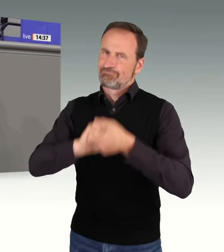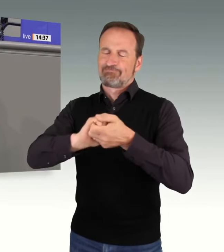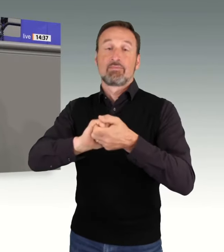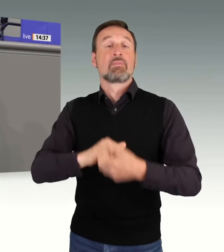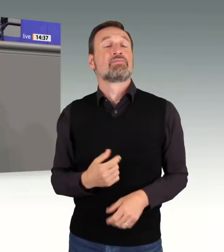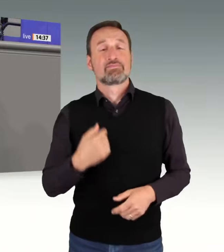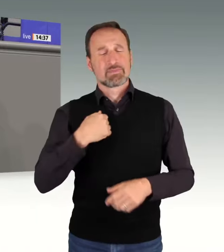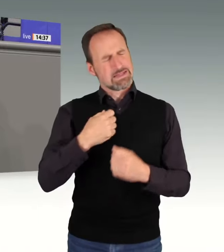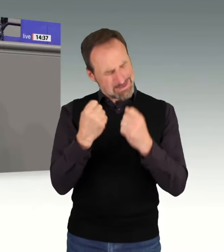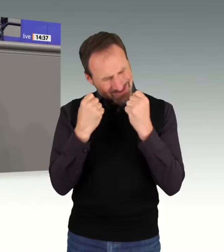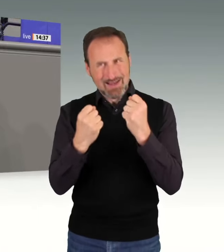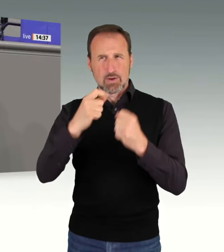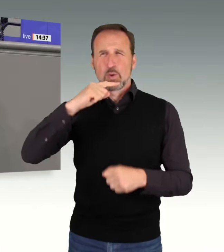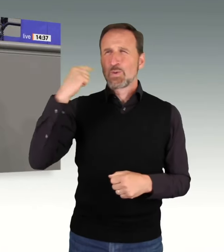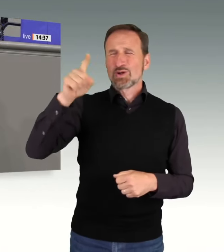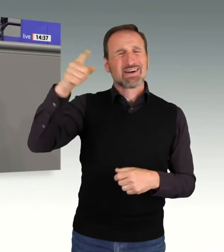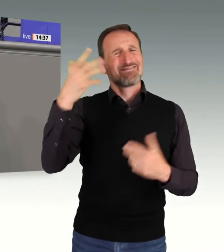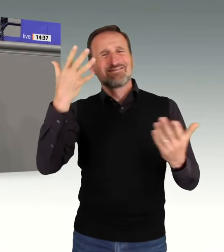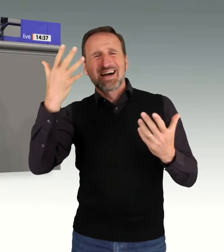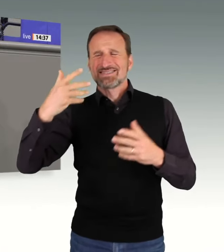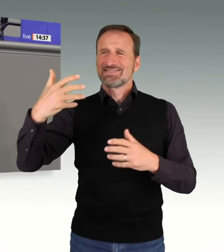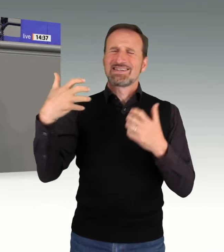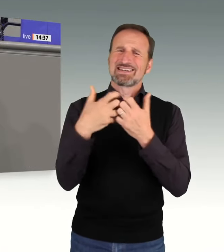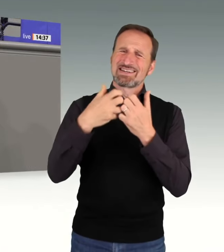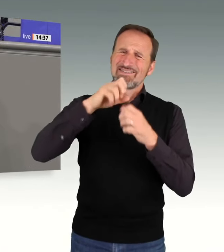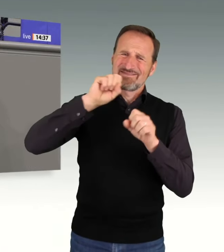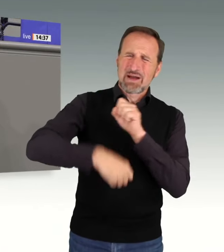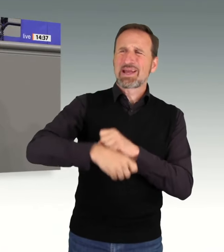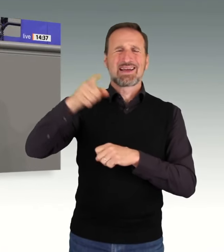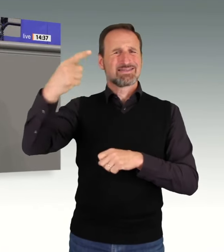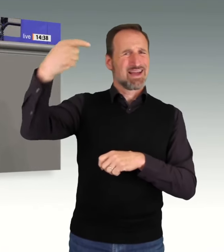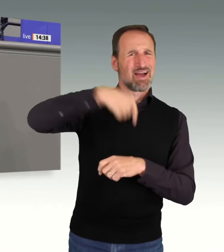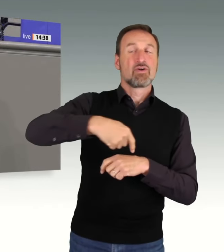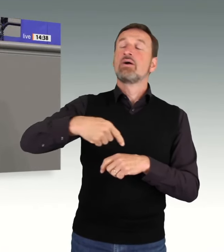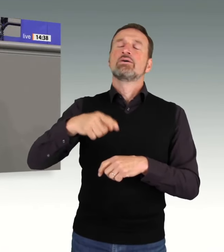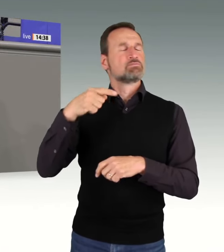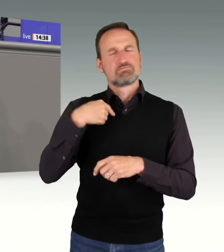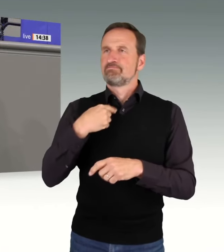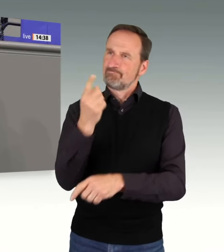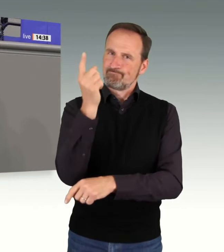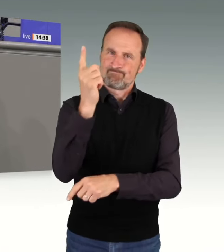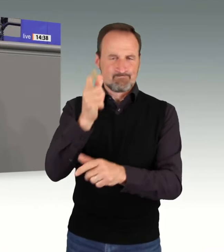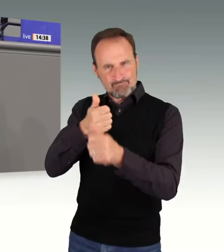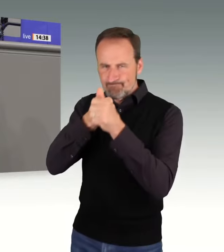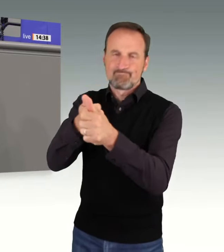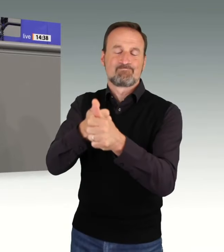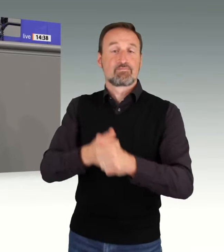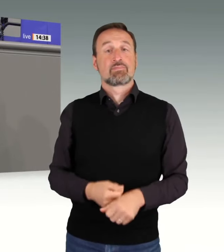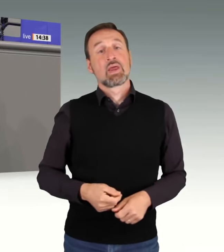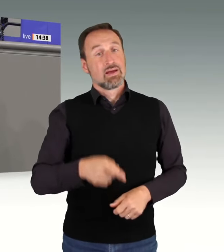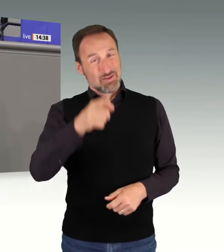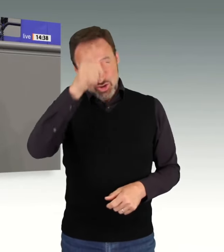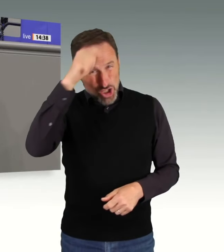werden geahndet. Das ist Deutschland, das ist Europa, das ist die demokratische Welt den Menschen in der